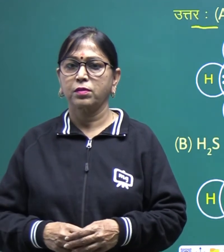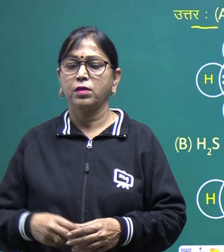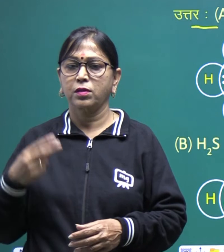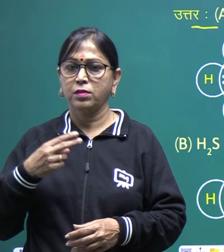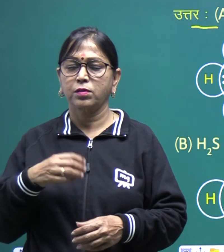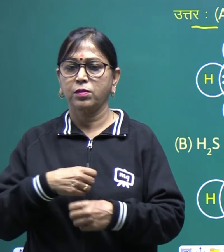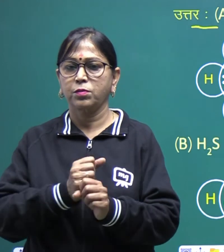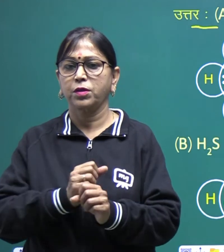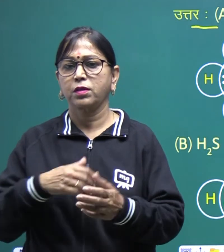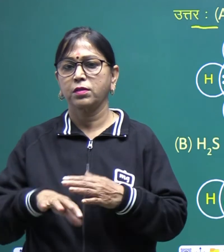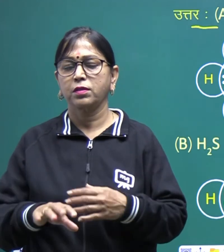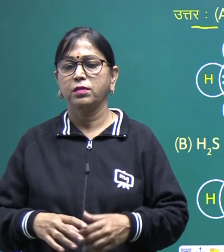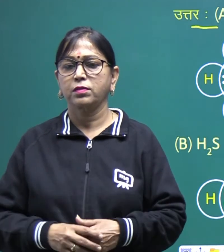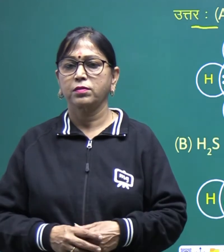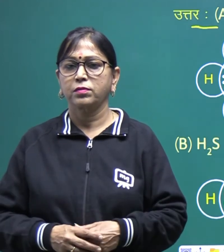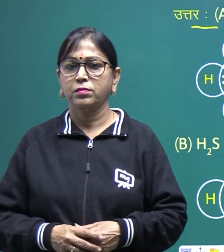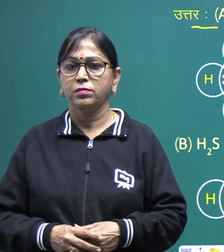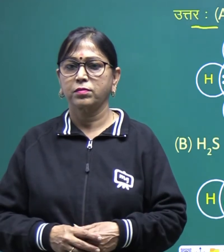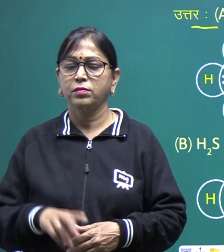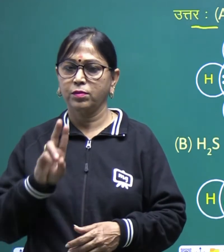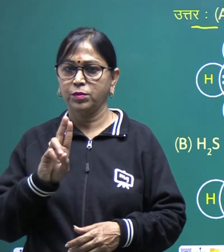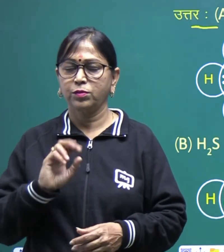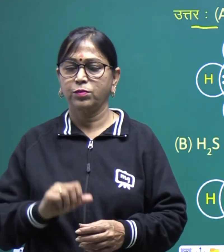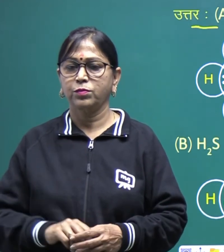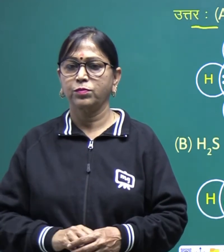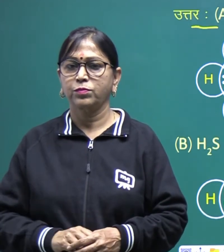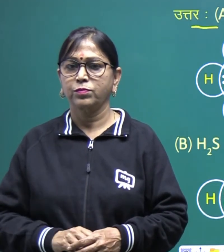बनाते हैं। नंबर 2,